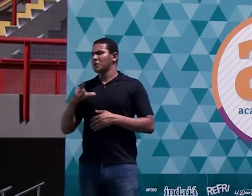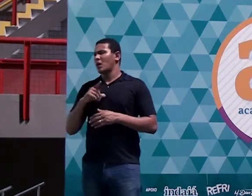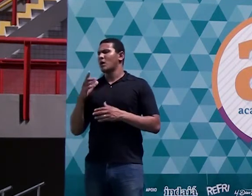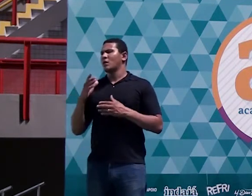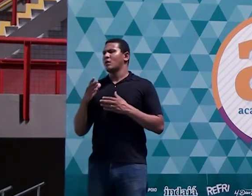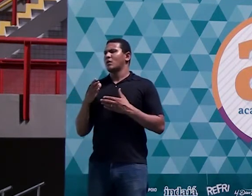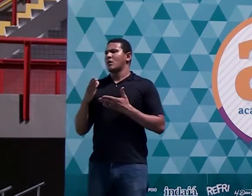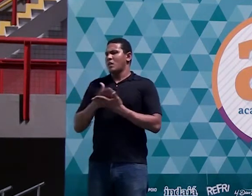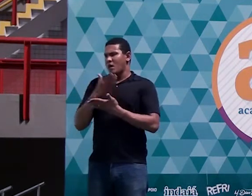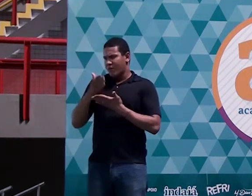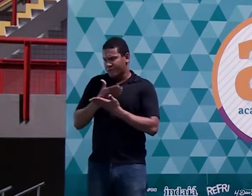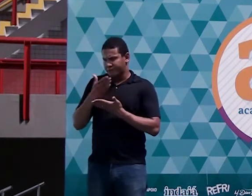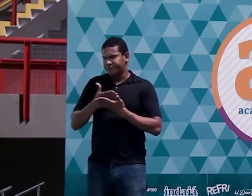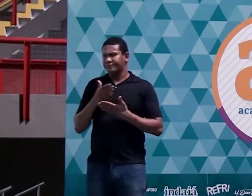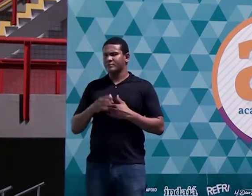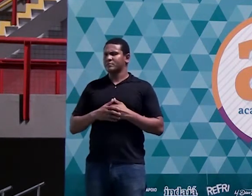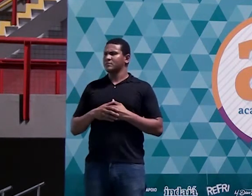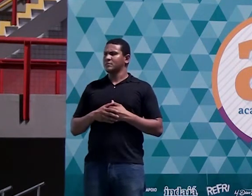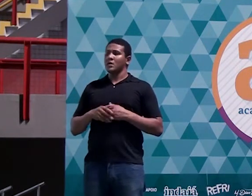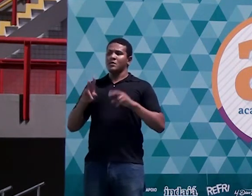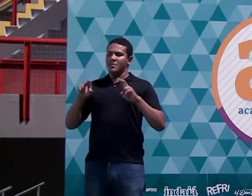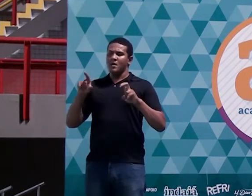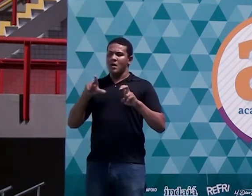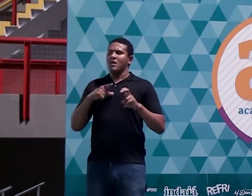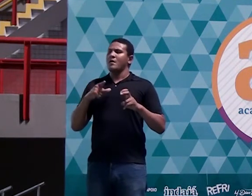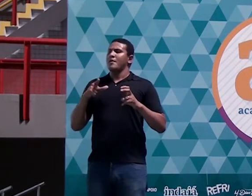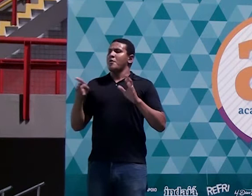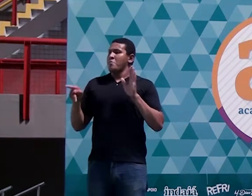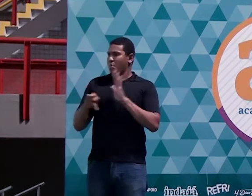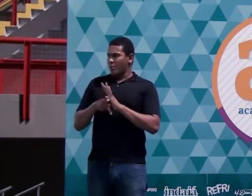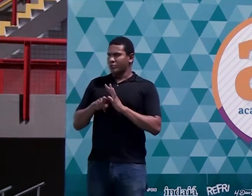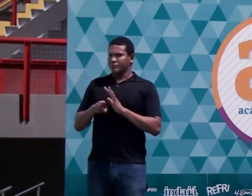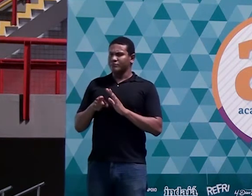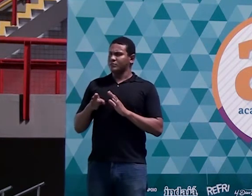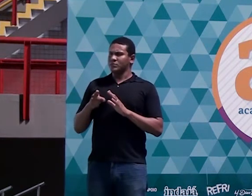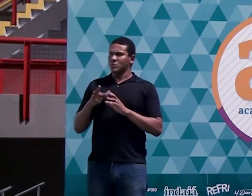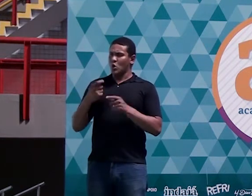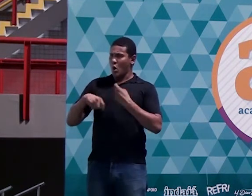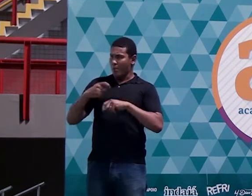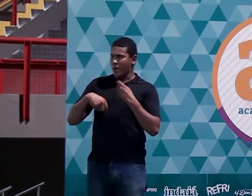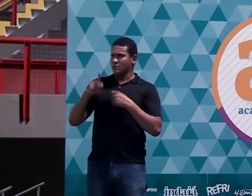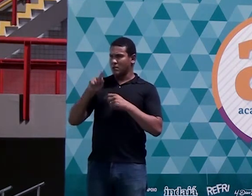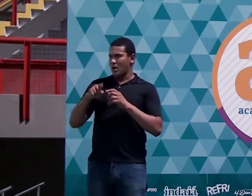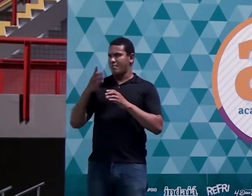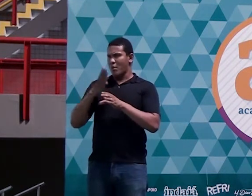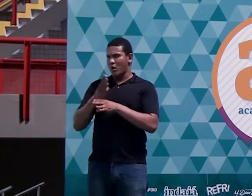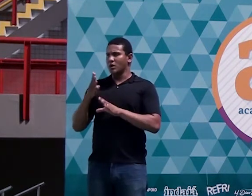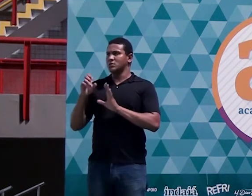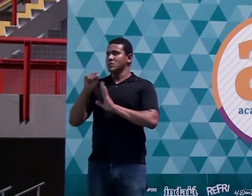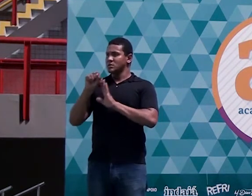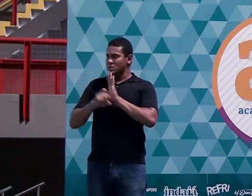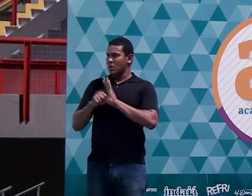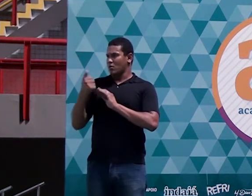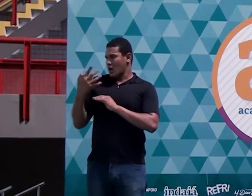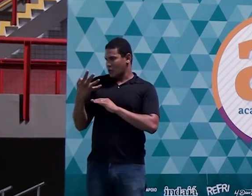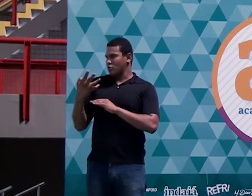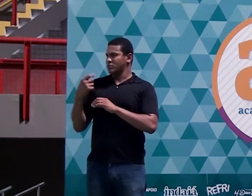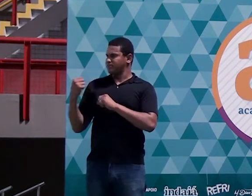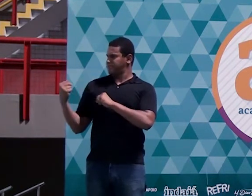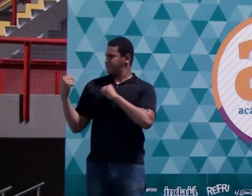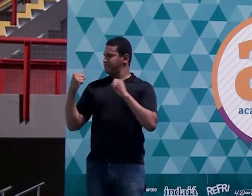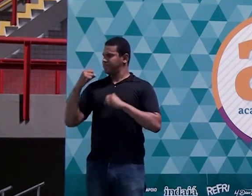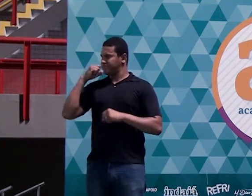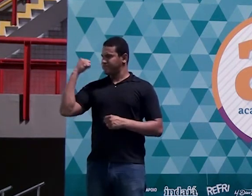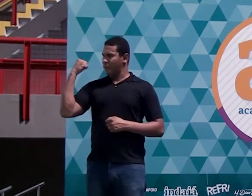Shevchenko afirma: o comércio sai da crise do século XIV fortalecido. O mesmo ocorre com a atividade